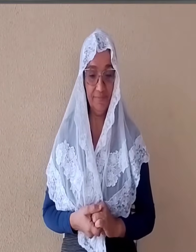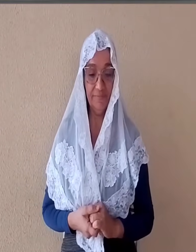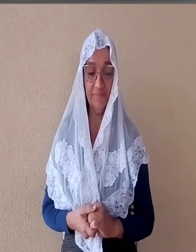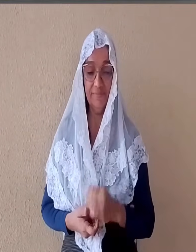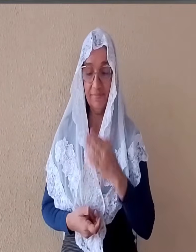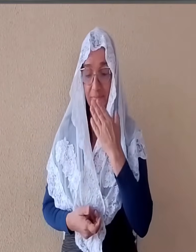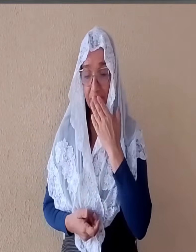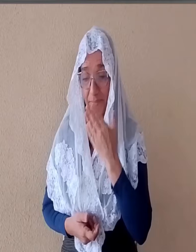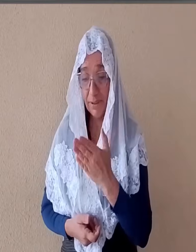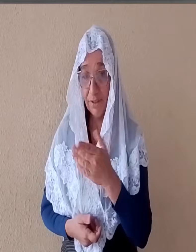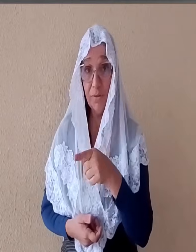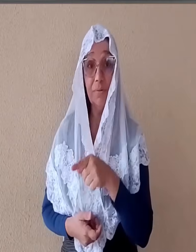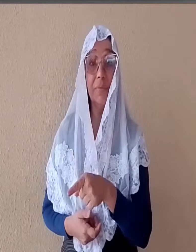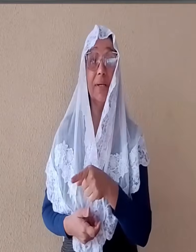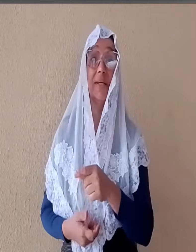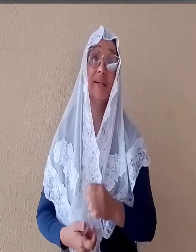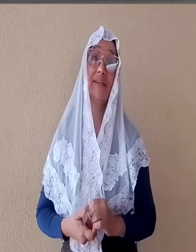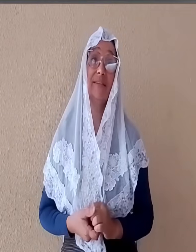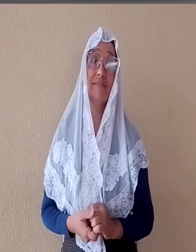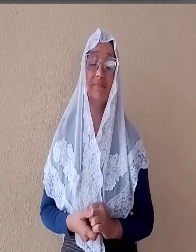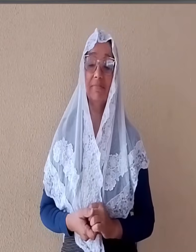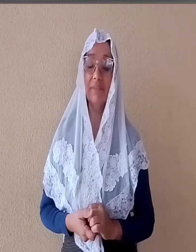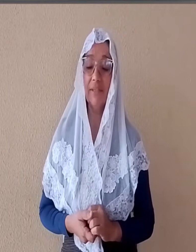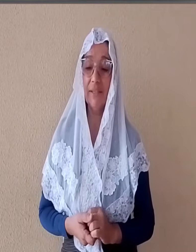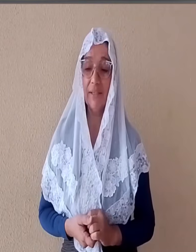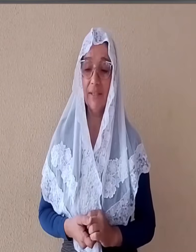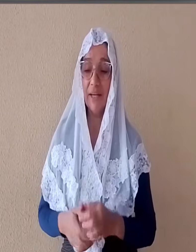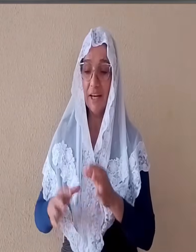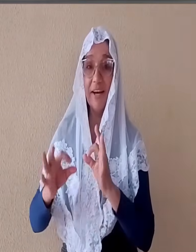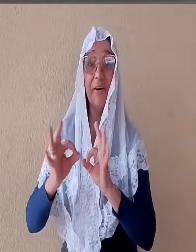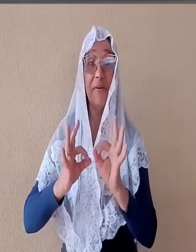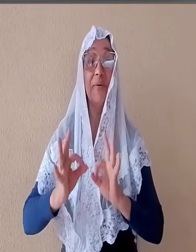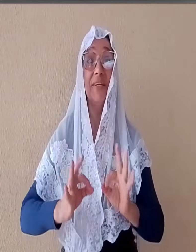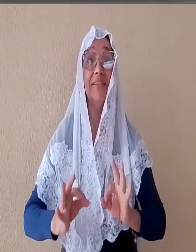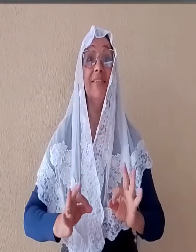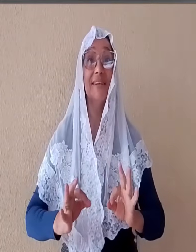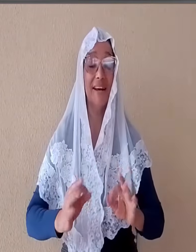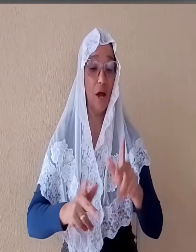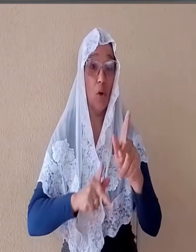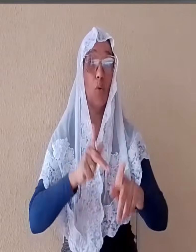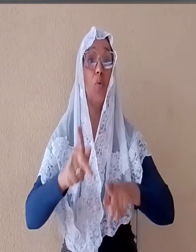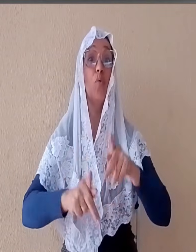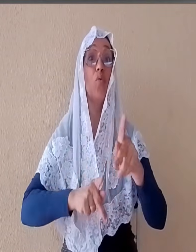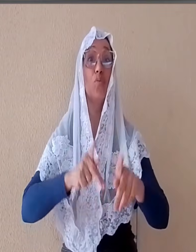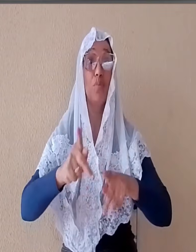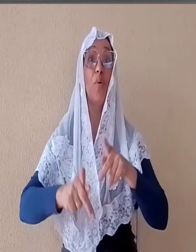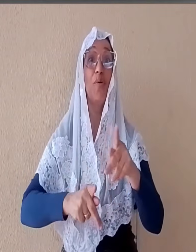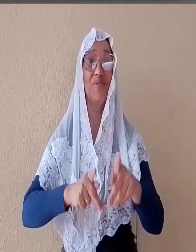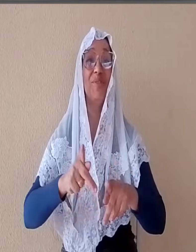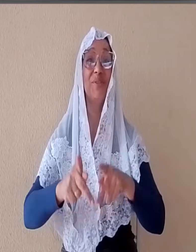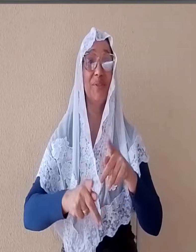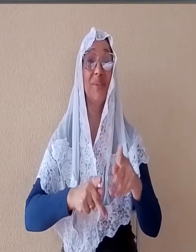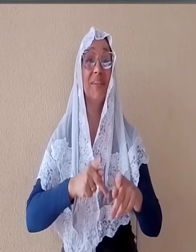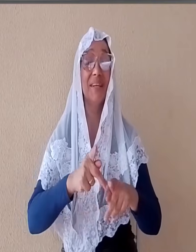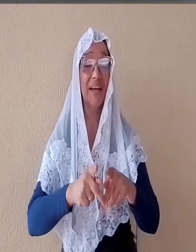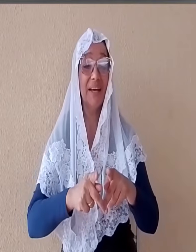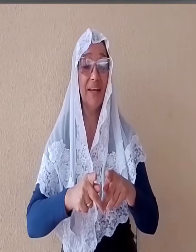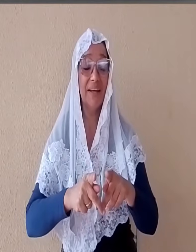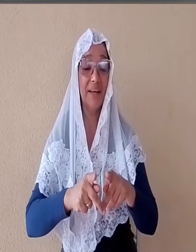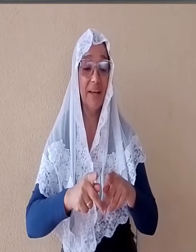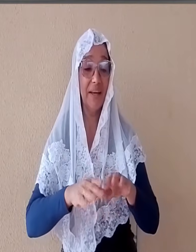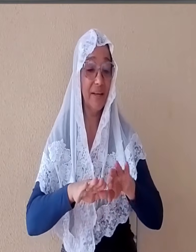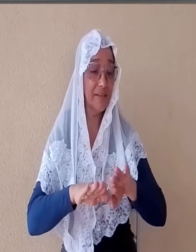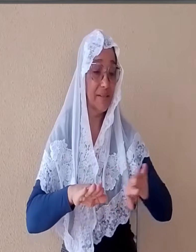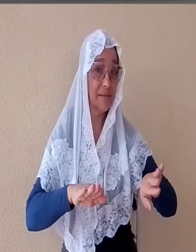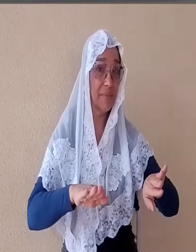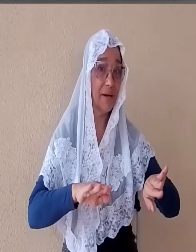julgar, vai ao Senhor. Moisés, irmão, ele tinha uma experiência, mas nunca que uma